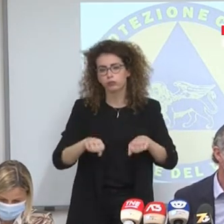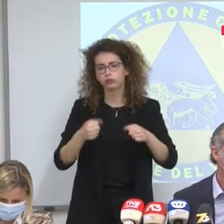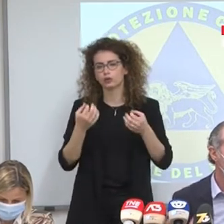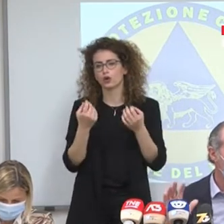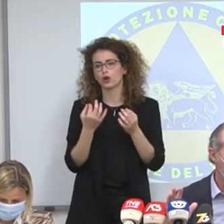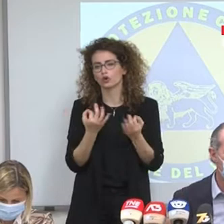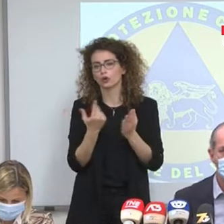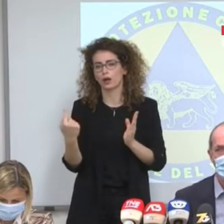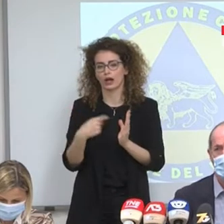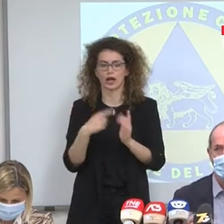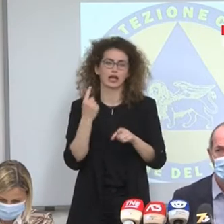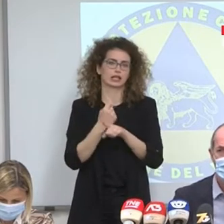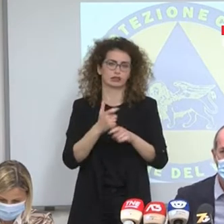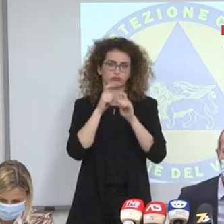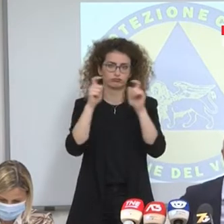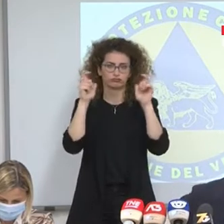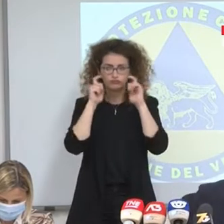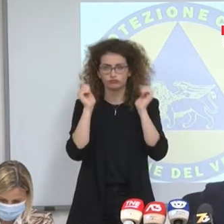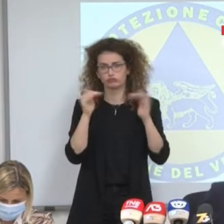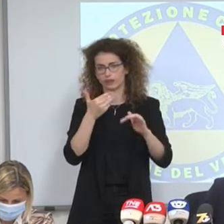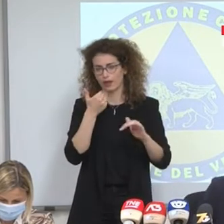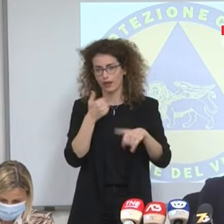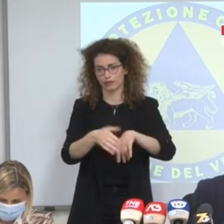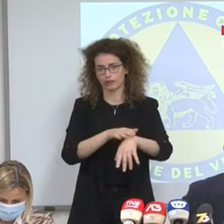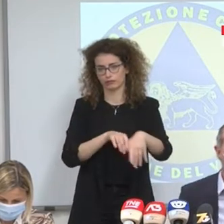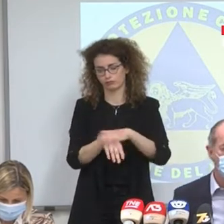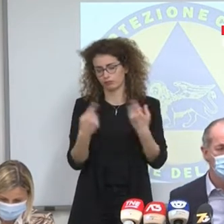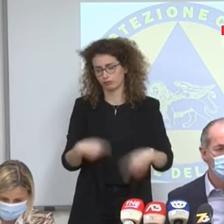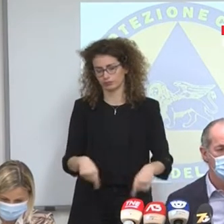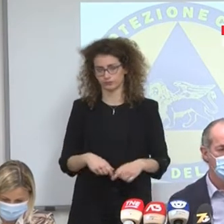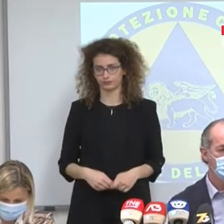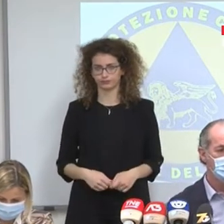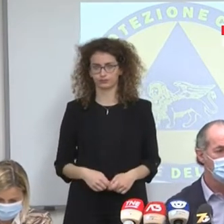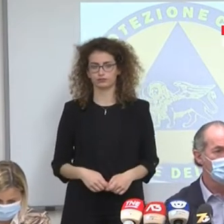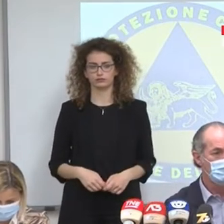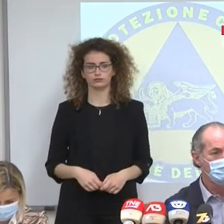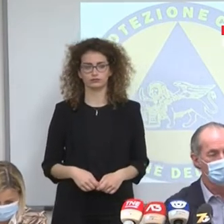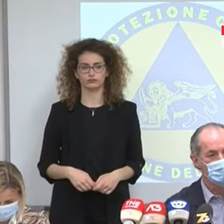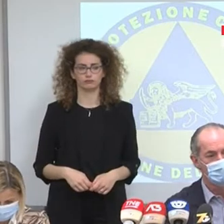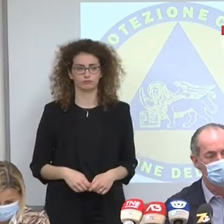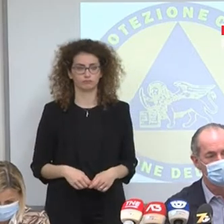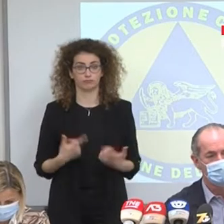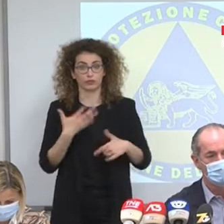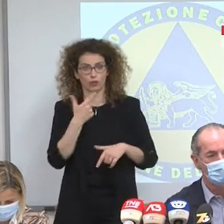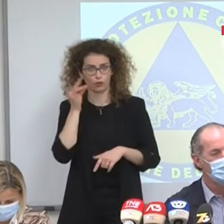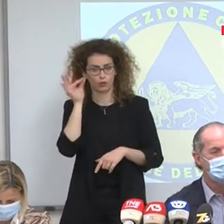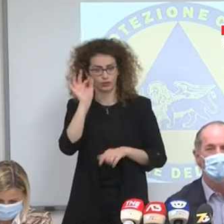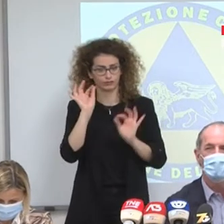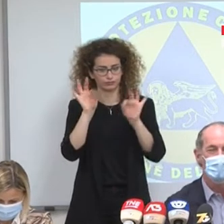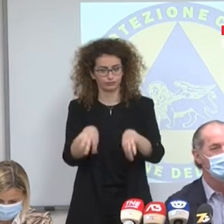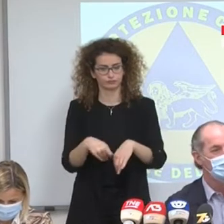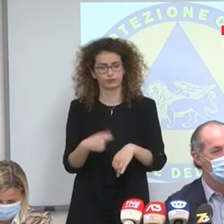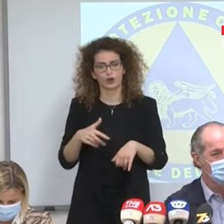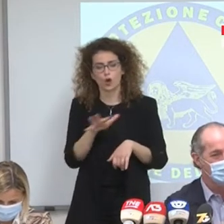usare la mascherina, l'igiene delle mani, evitare gli assembramenti. Punto. E quello al quale puntiamo. Guardate, noi